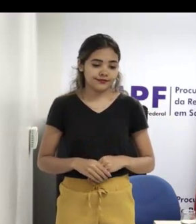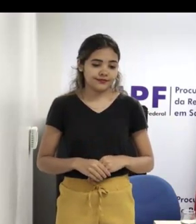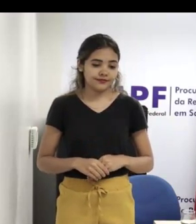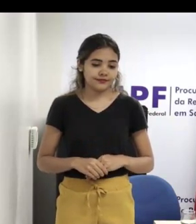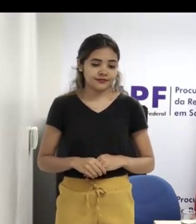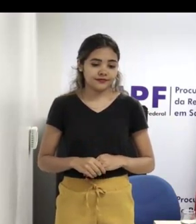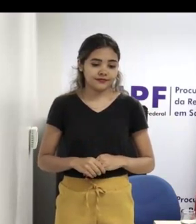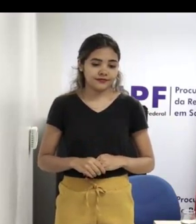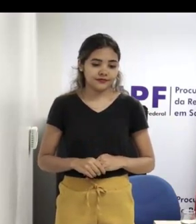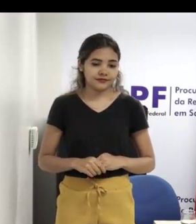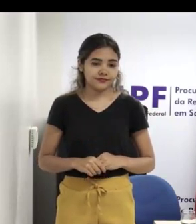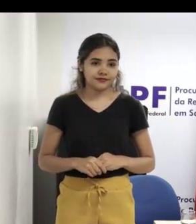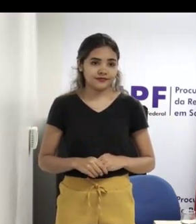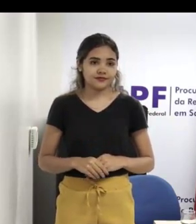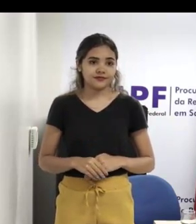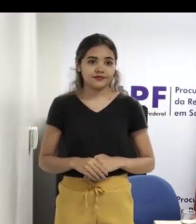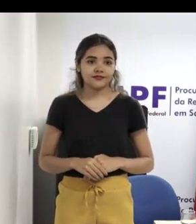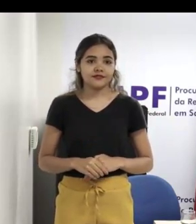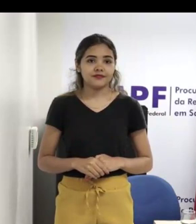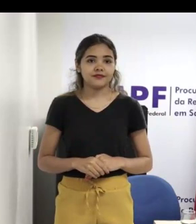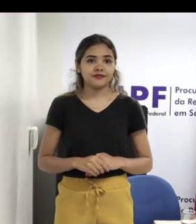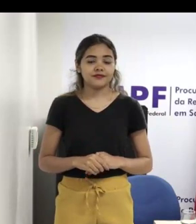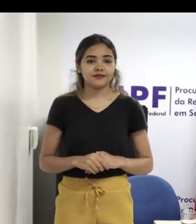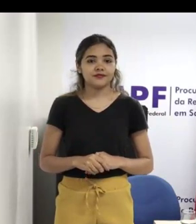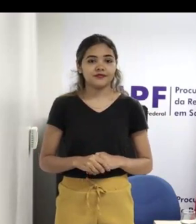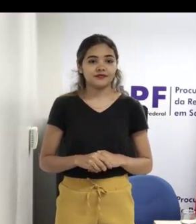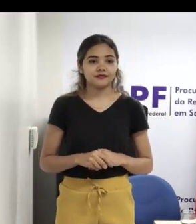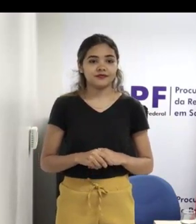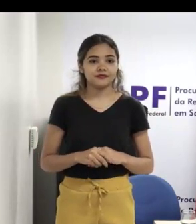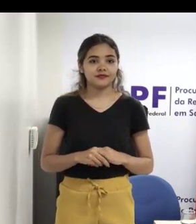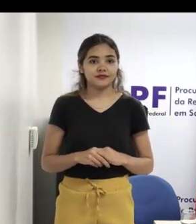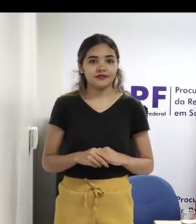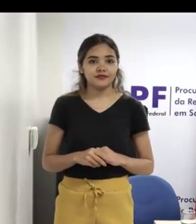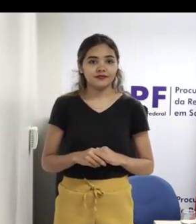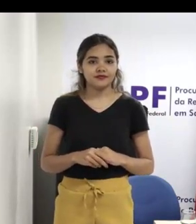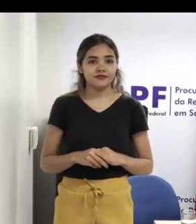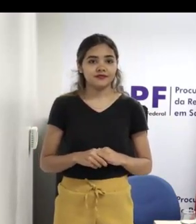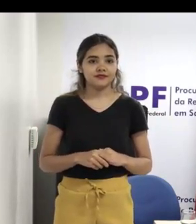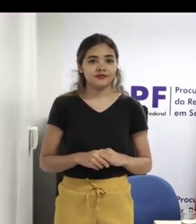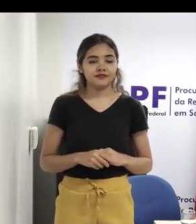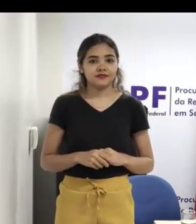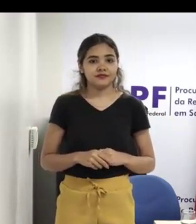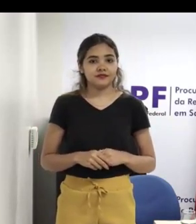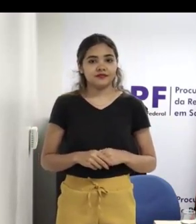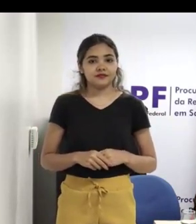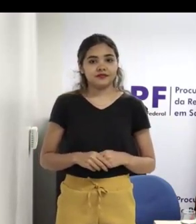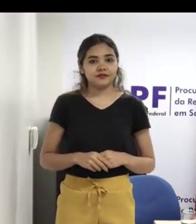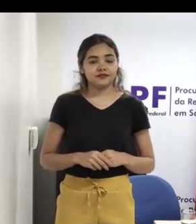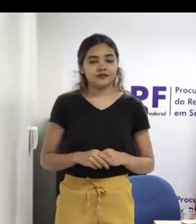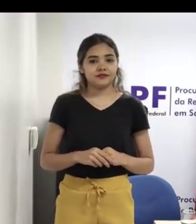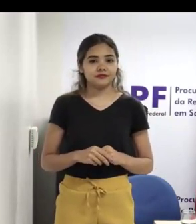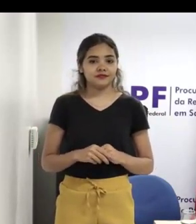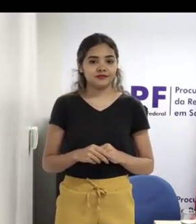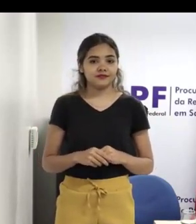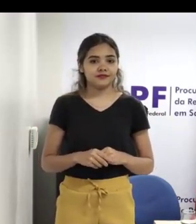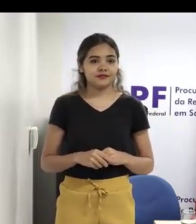a secretária da da saúde e assistência social vai poder esclarecer melhor assim os meandros técnicos como é que entra em contato como é que